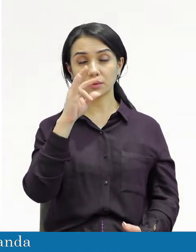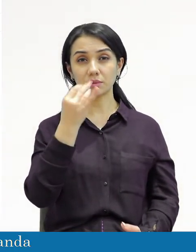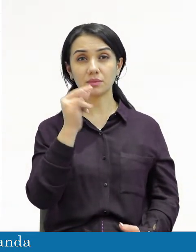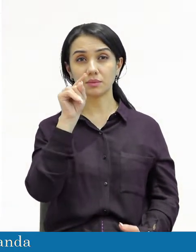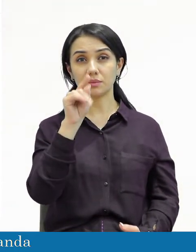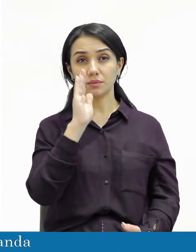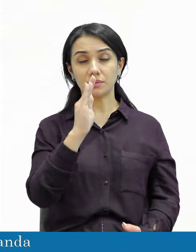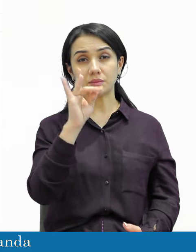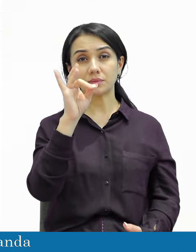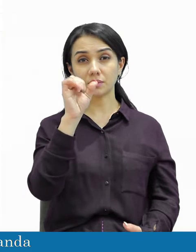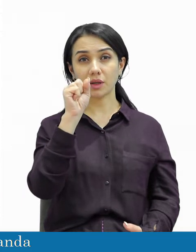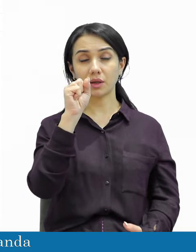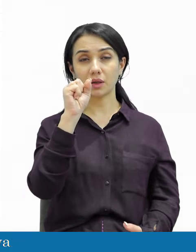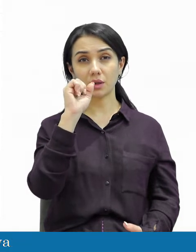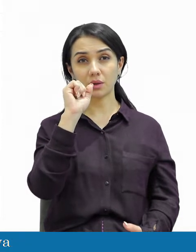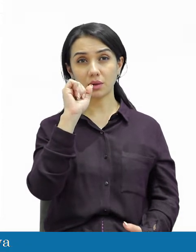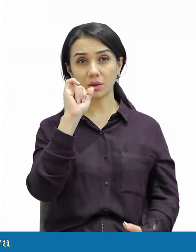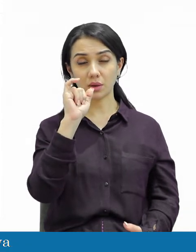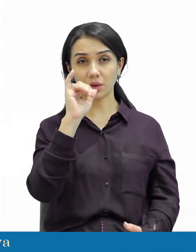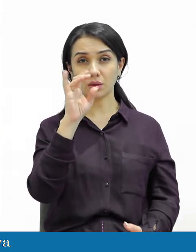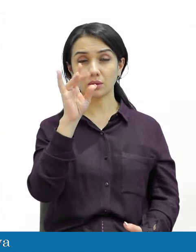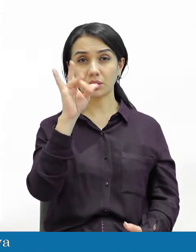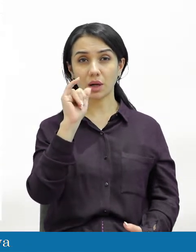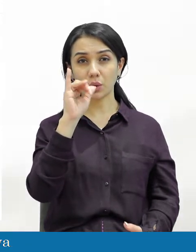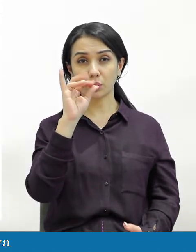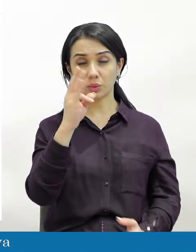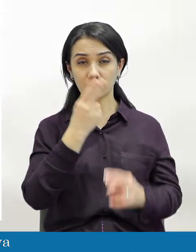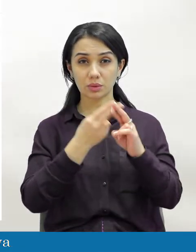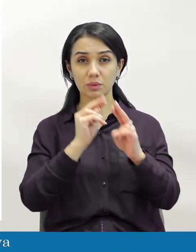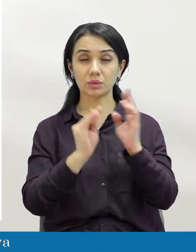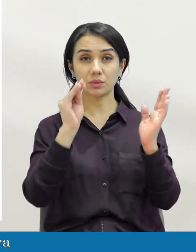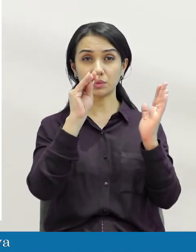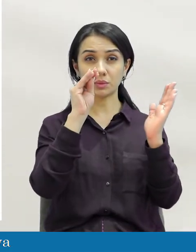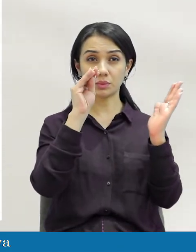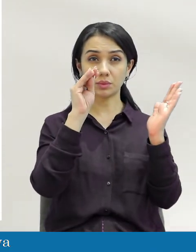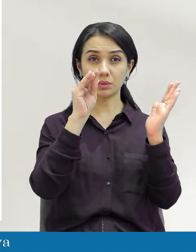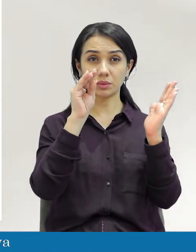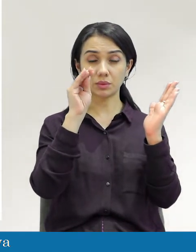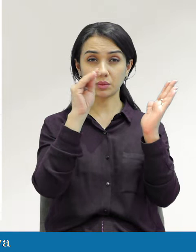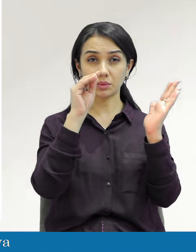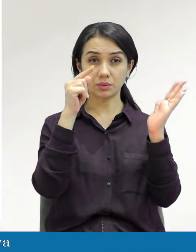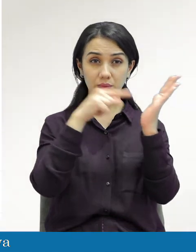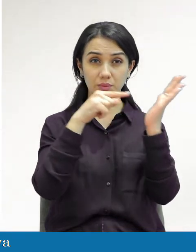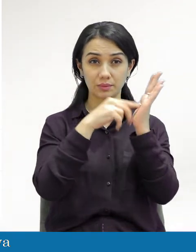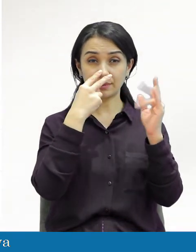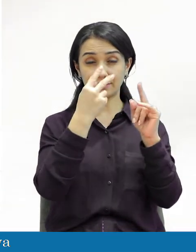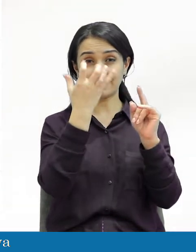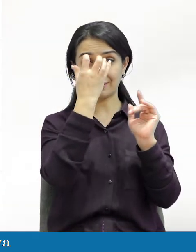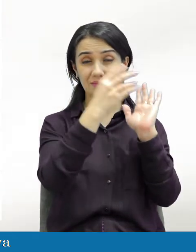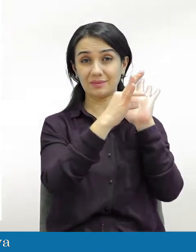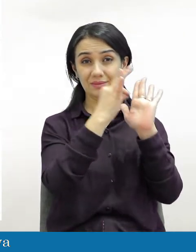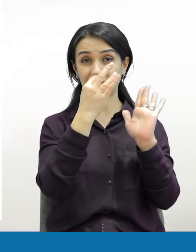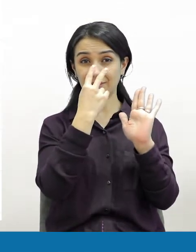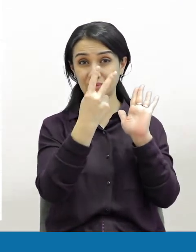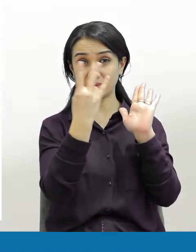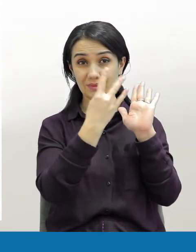bosaman, Run ustiga bossam, menda birinchi API key'i yoki kelinglar mana bu joy ustiga bosib, birinchi rasm tanlashimiz kerak